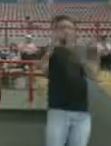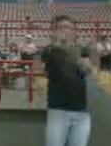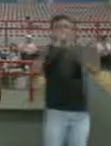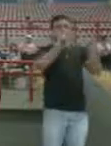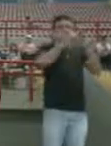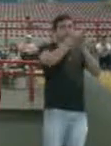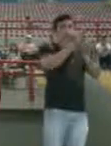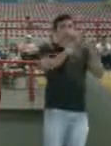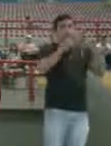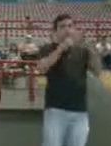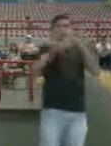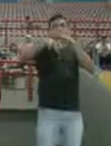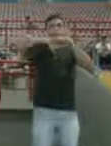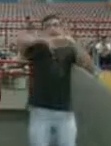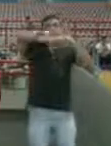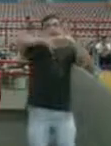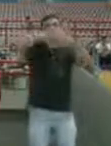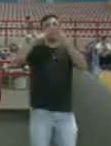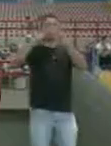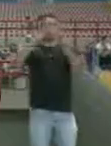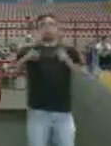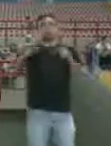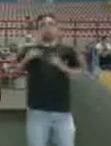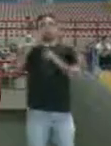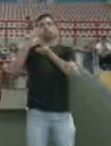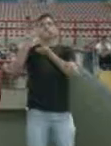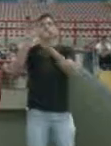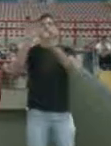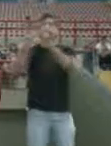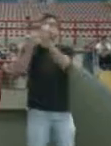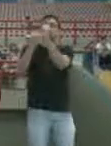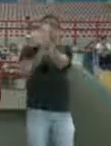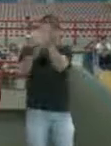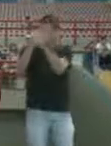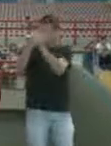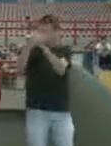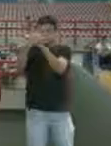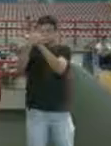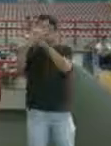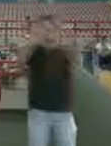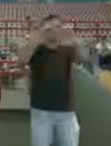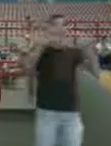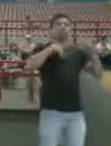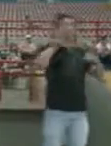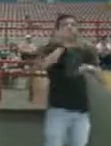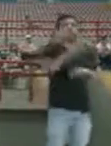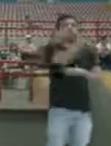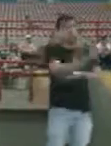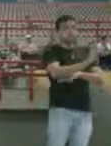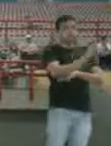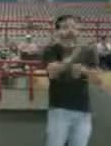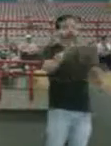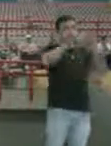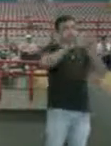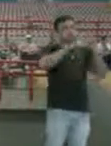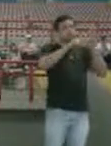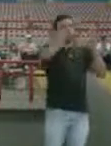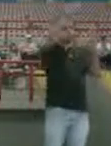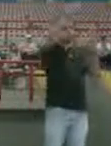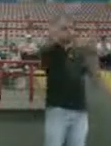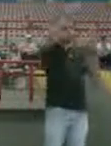dominar pesquisa, extração e refino. O Brasil hoje domina pesquisa. Tanto é que nós encontramos o nosso petróleo, a camada